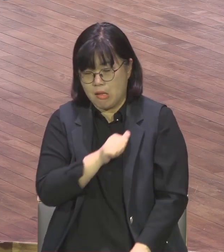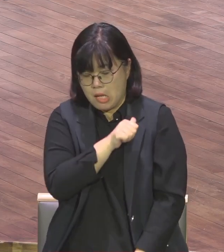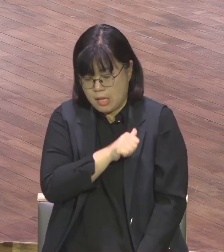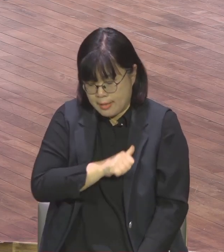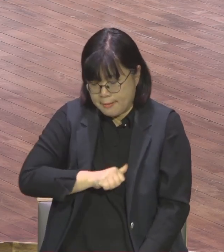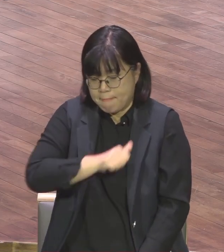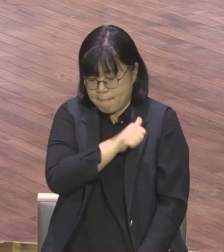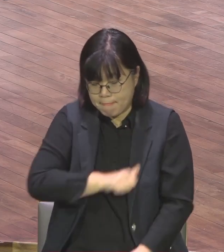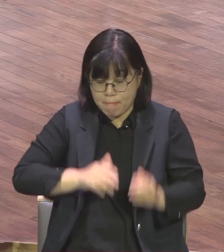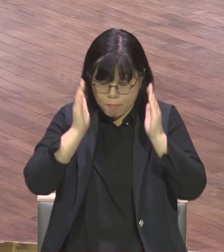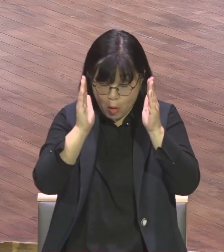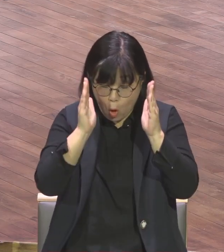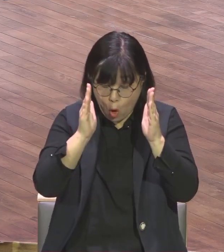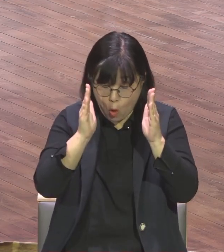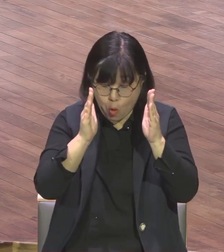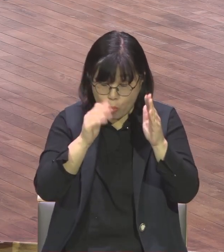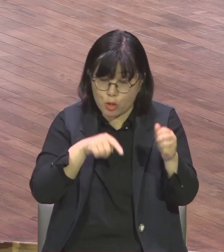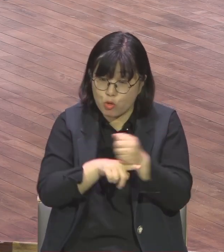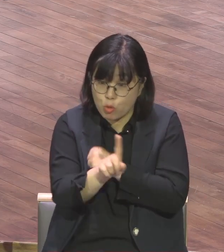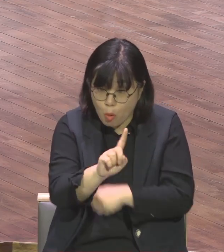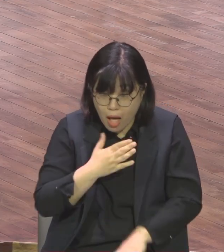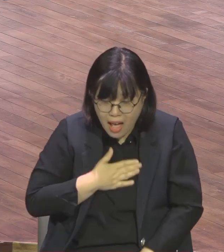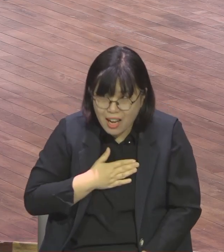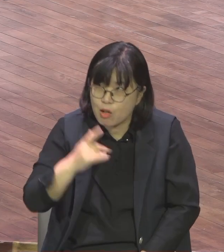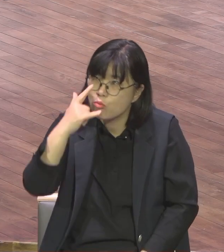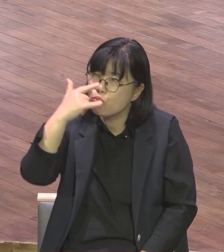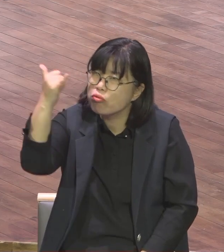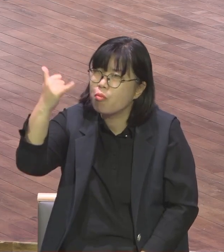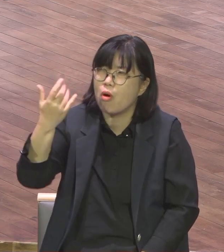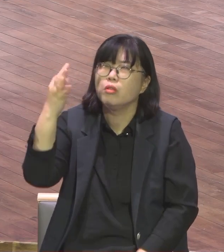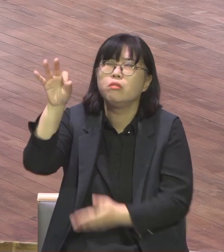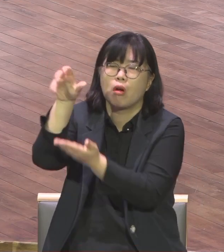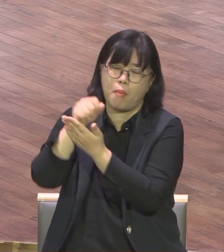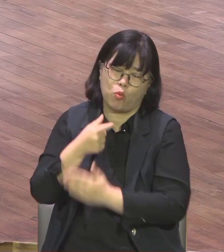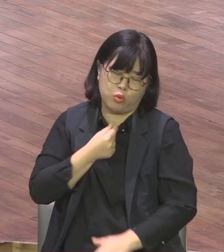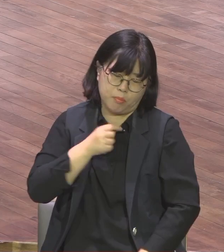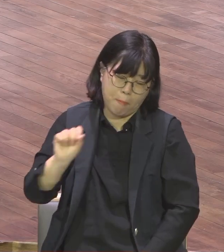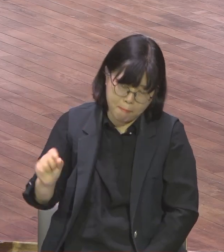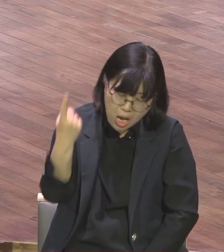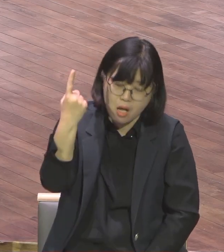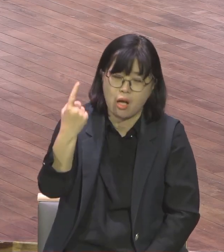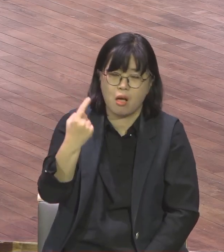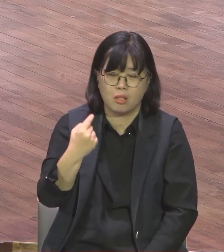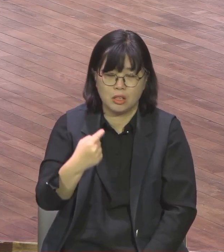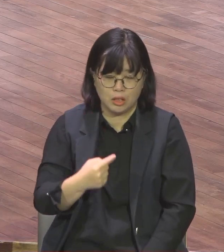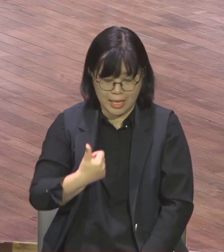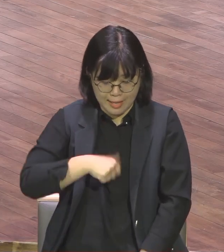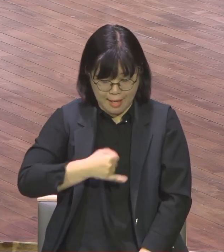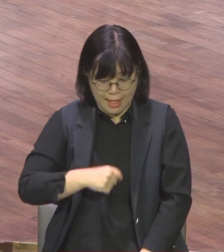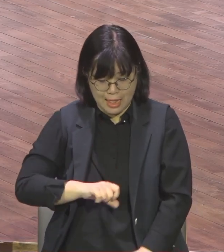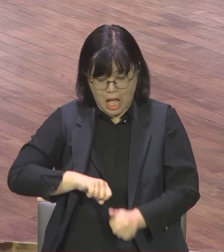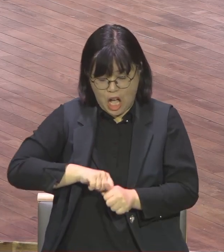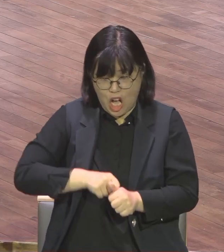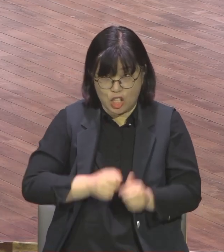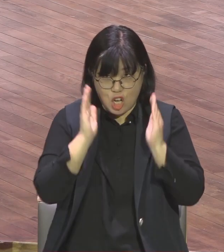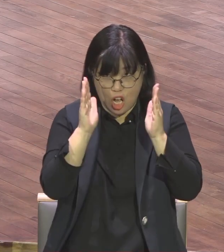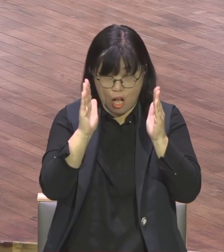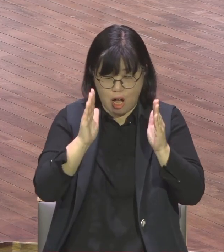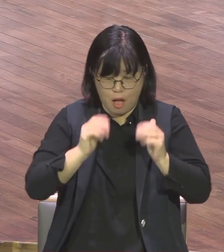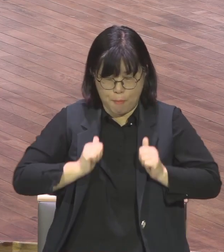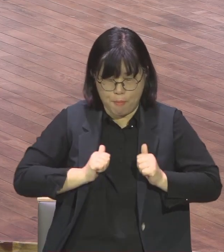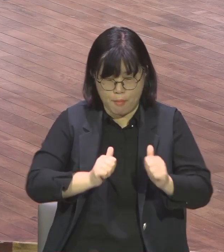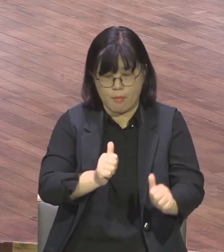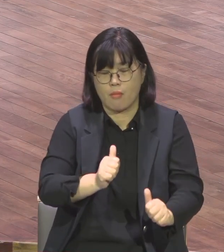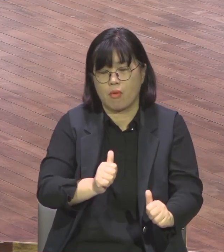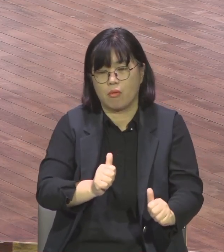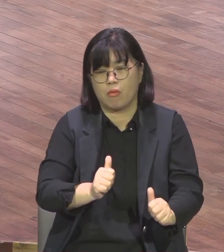잘해야 부모가 인정하고 칭찬하니까 그 받기 위해서 그런 분석이 나오잖아요. 친구 집안에도 또래를 통해서도 인정받기